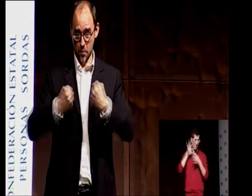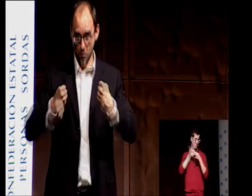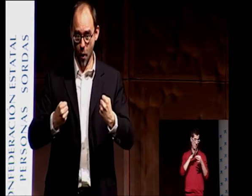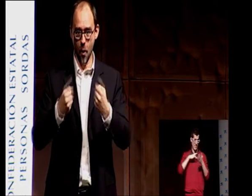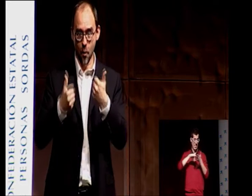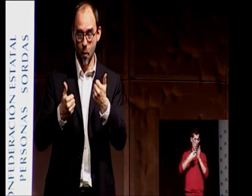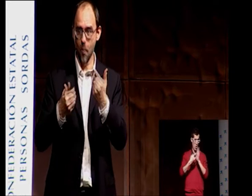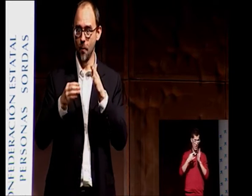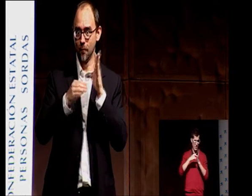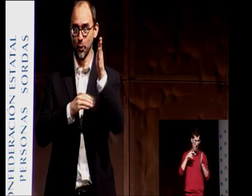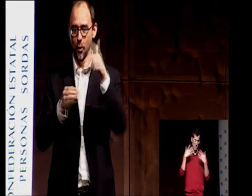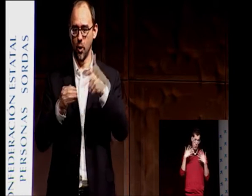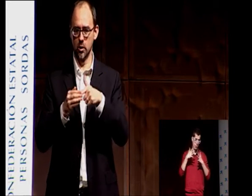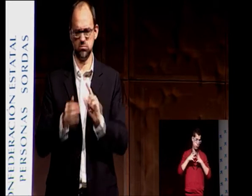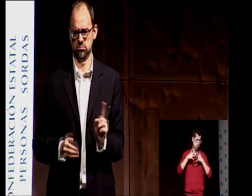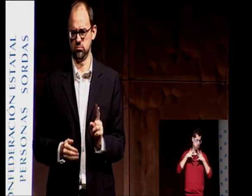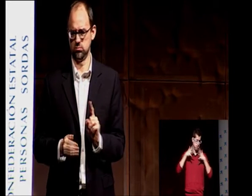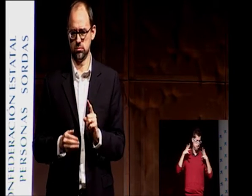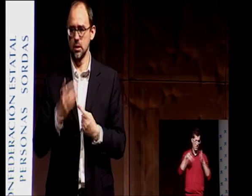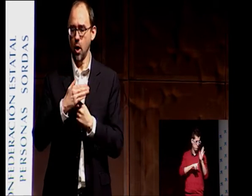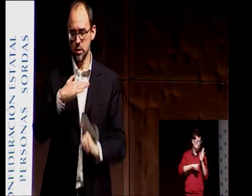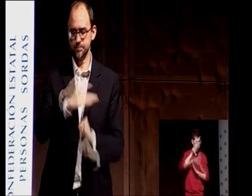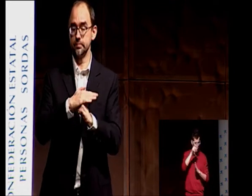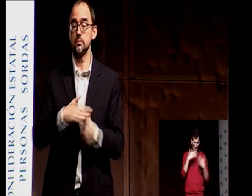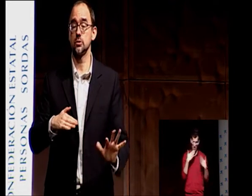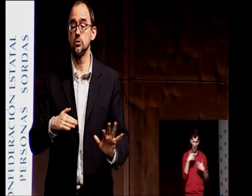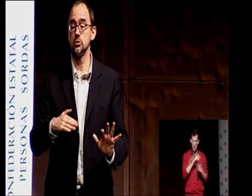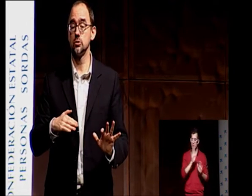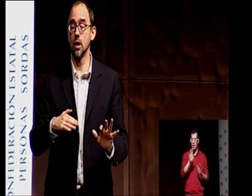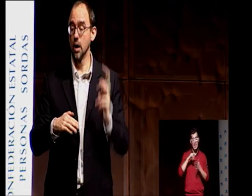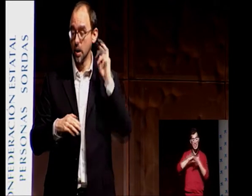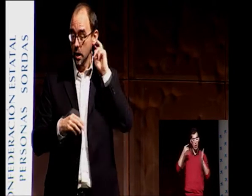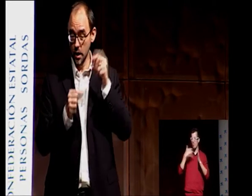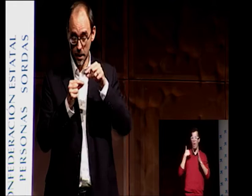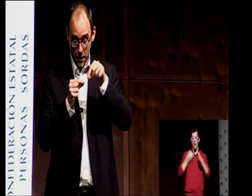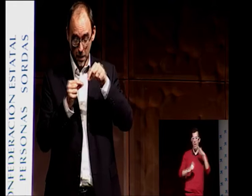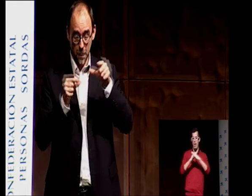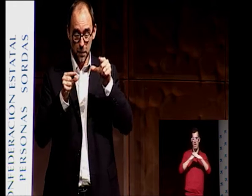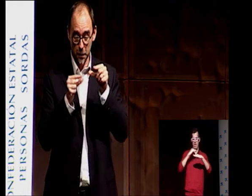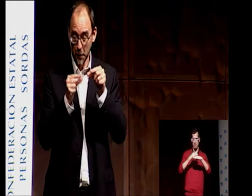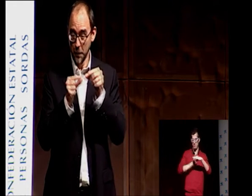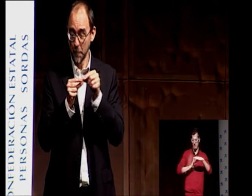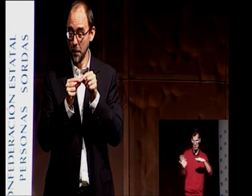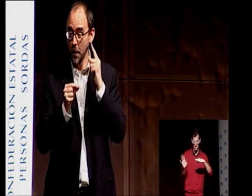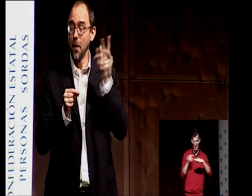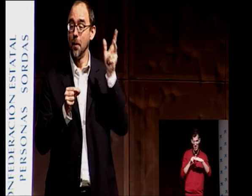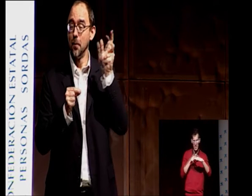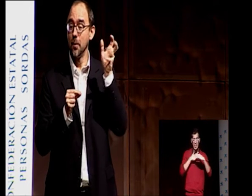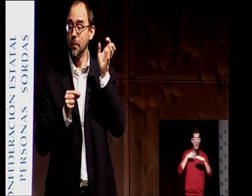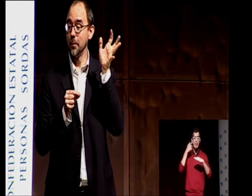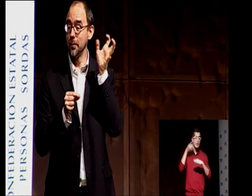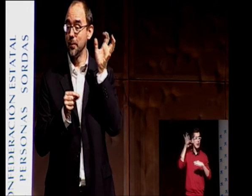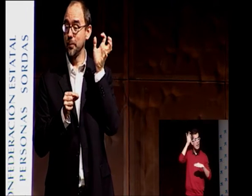sitios pero el implante no deja de ser una un adelant y un desarrollo tecnológico y no